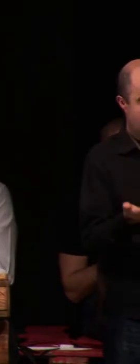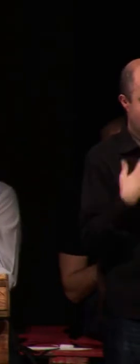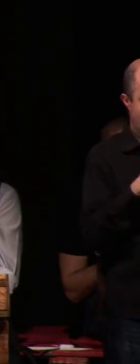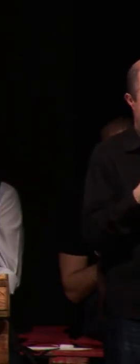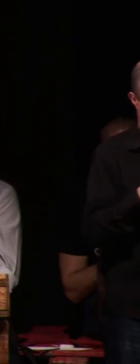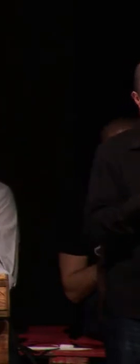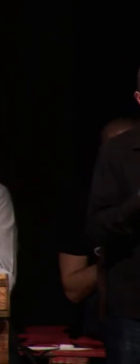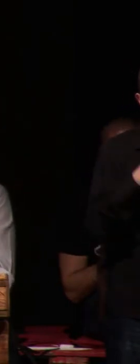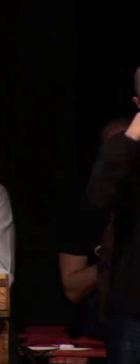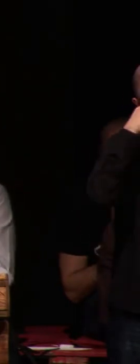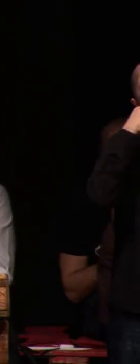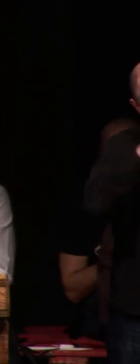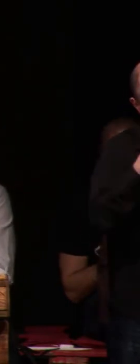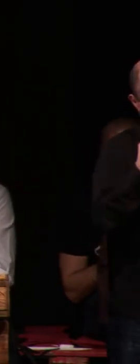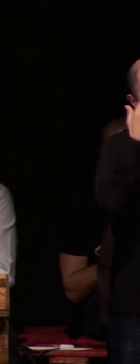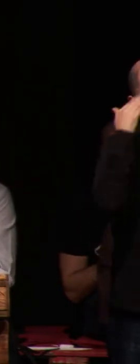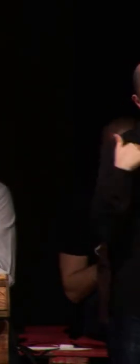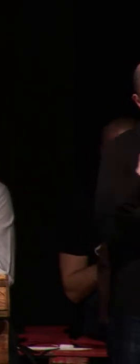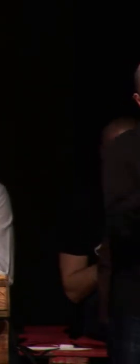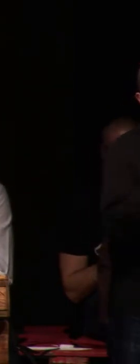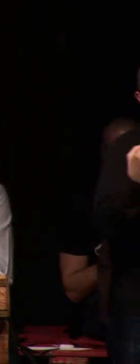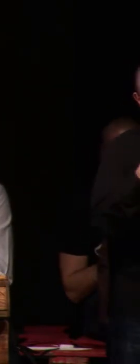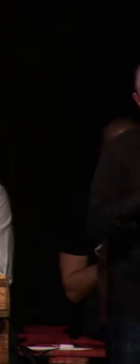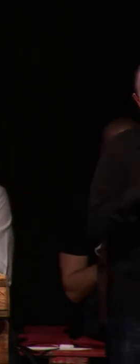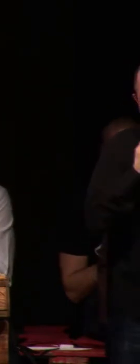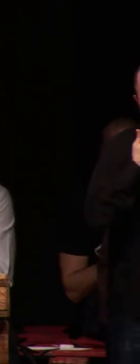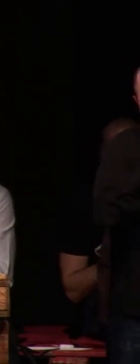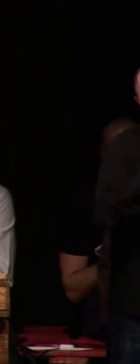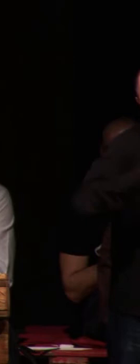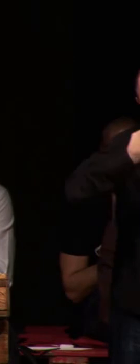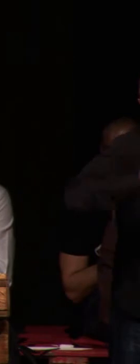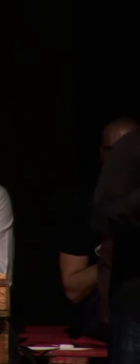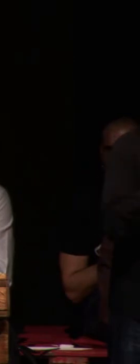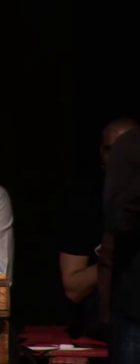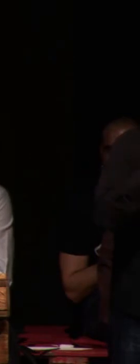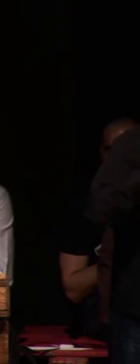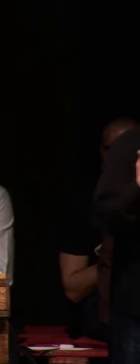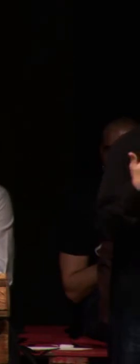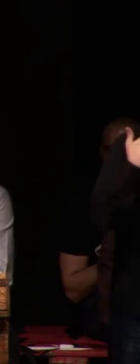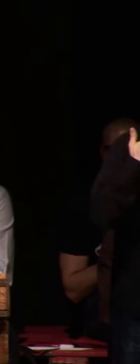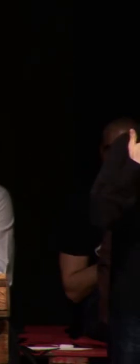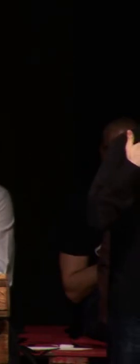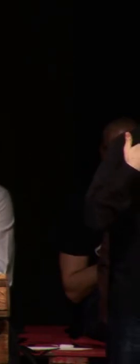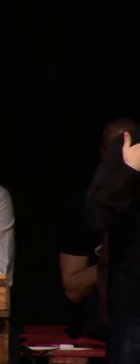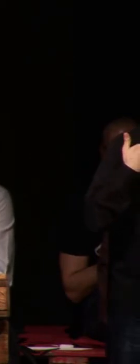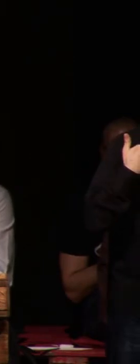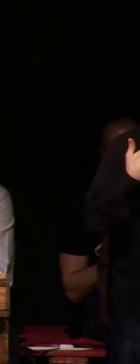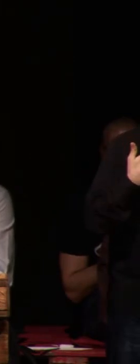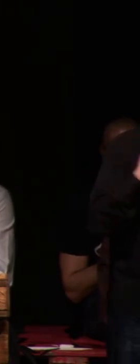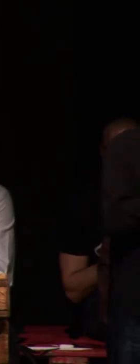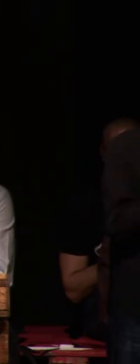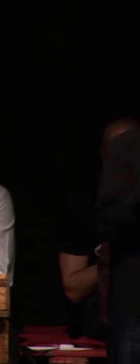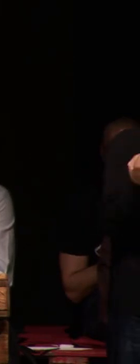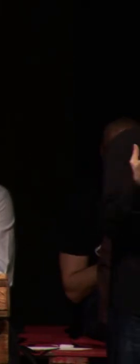estricte i mínim respecte a aquest poble, és que exigim una mínima unça de responsabilitat. Esperar no té